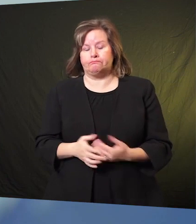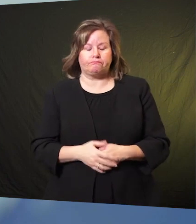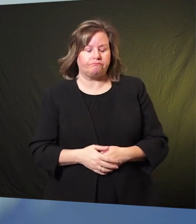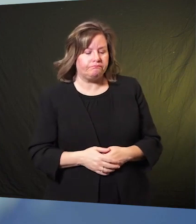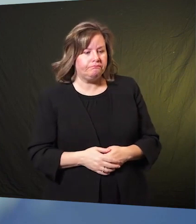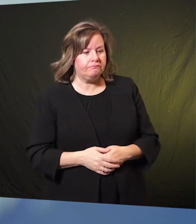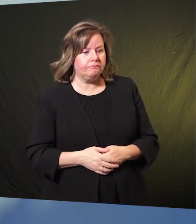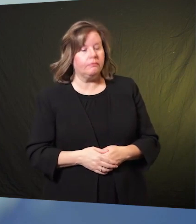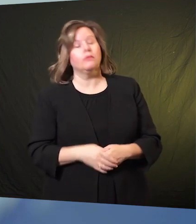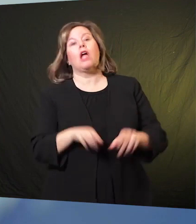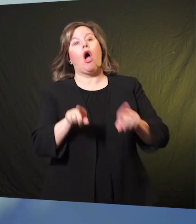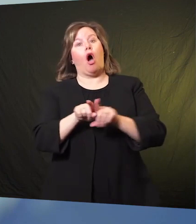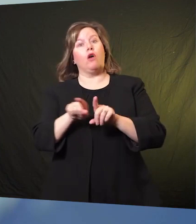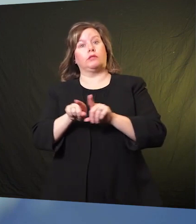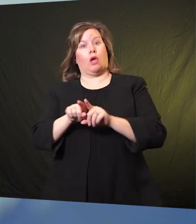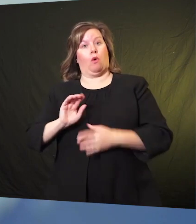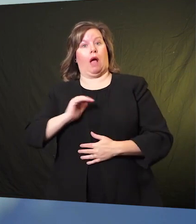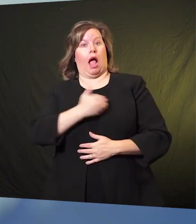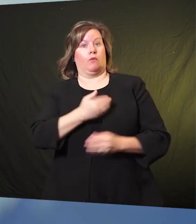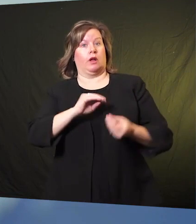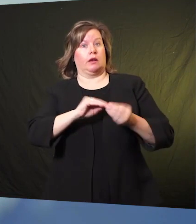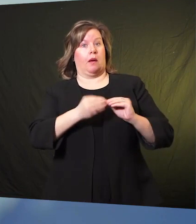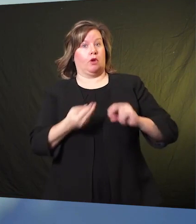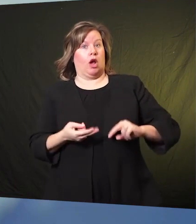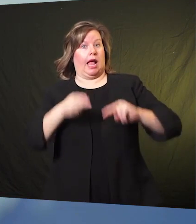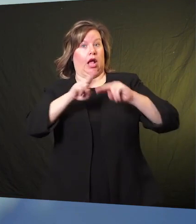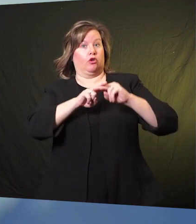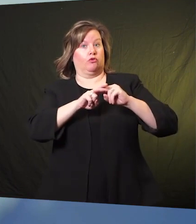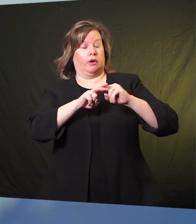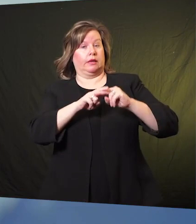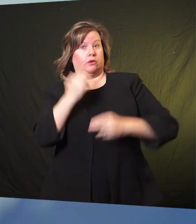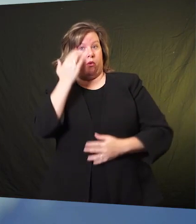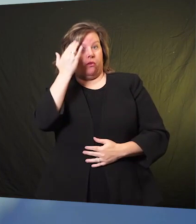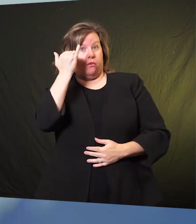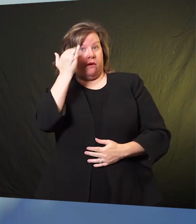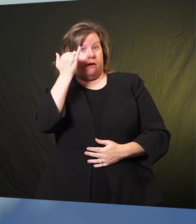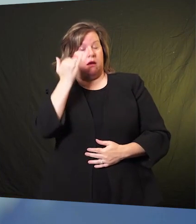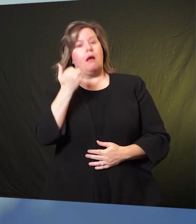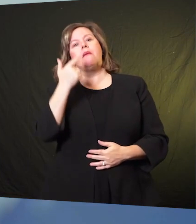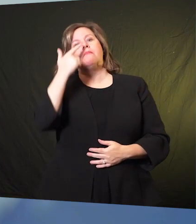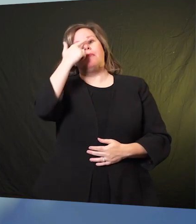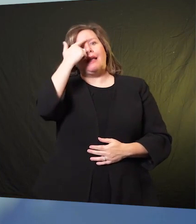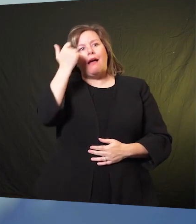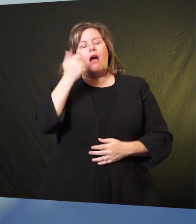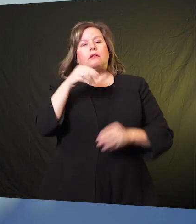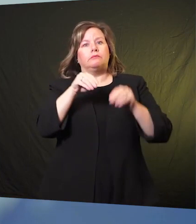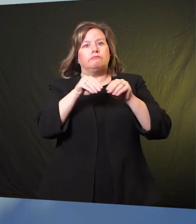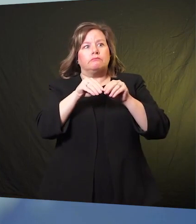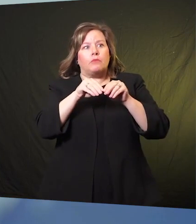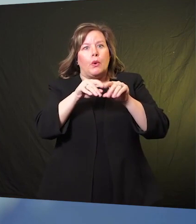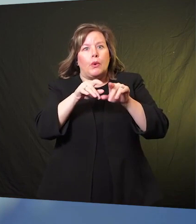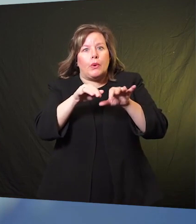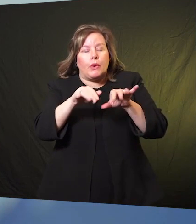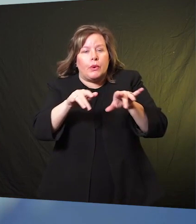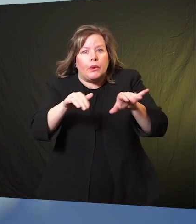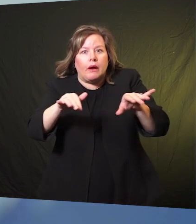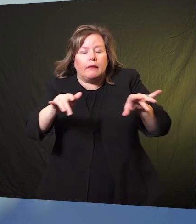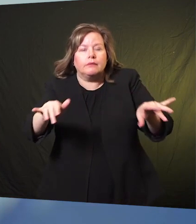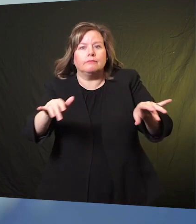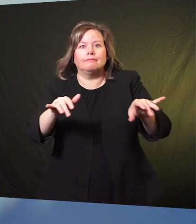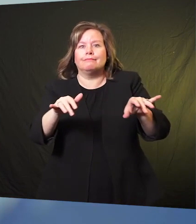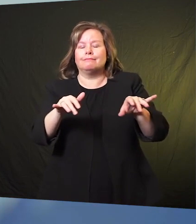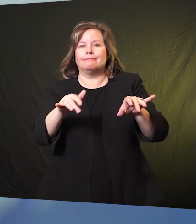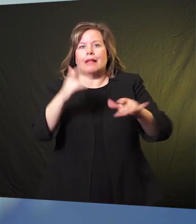porque la prevalencia real de esta enfermedad sigue aumentando eso tampoco es una sorpresa para nosotros sabemos que la tasa de